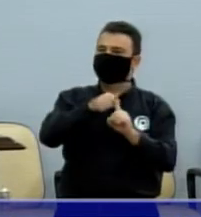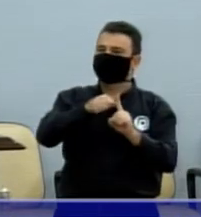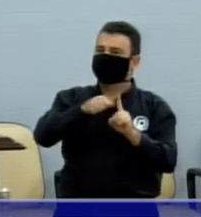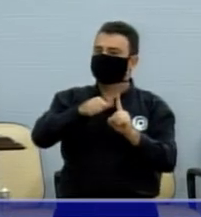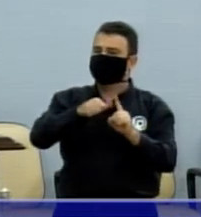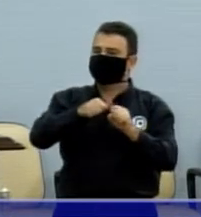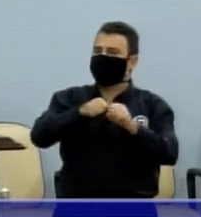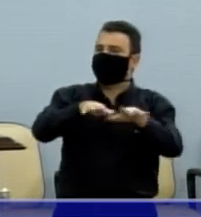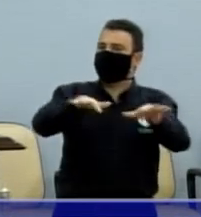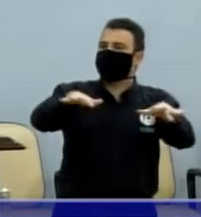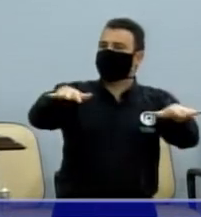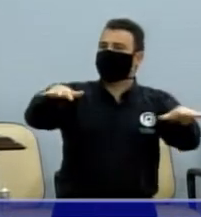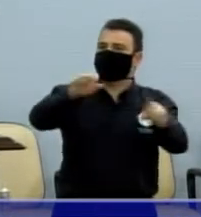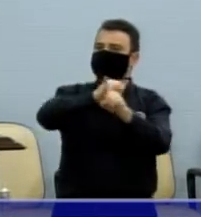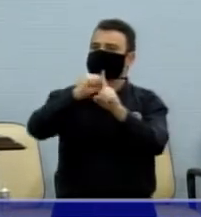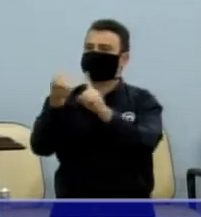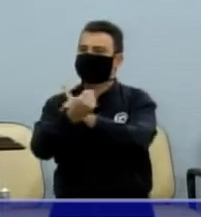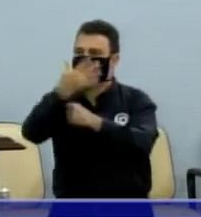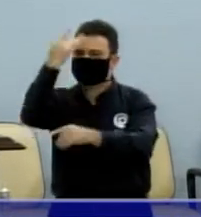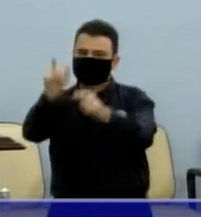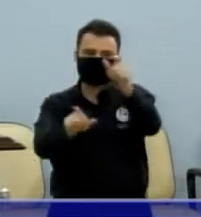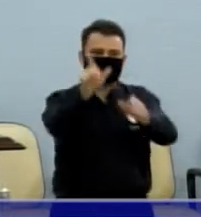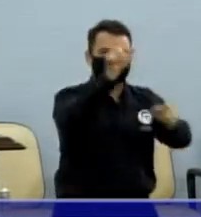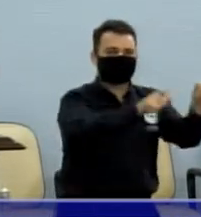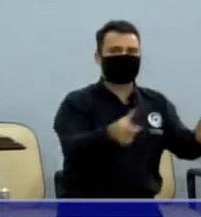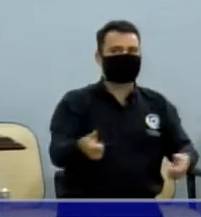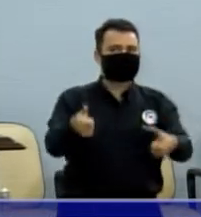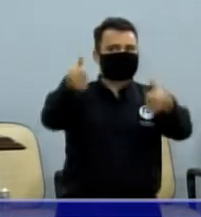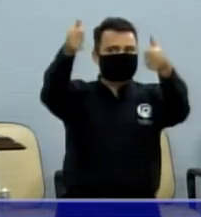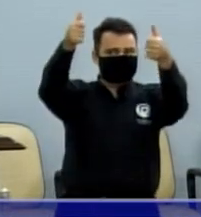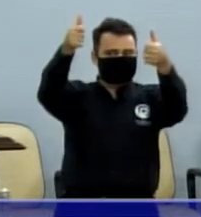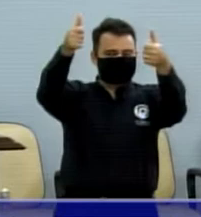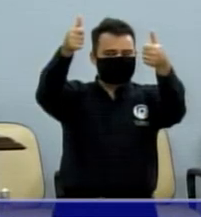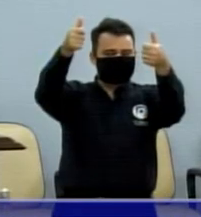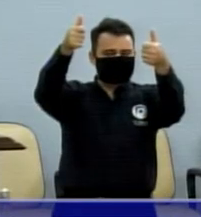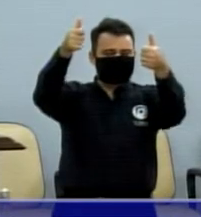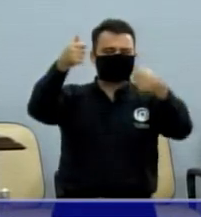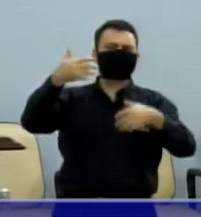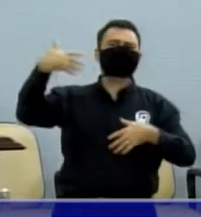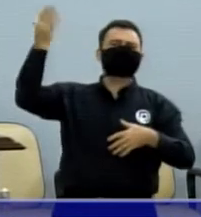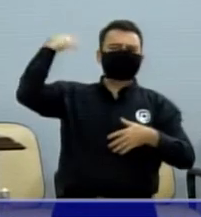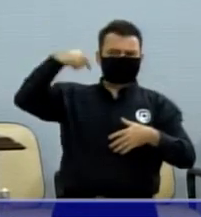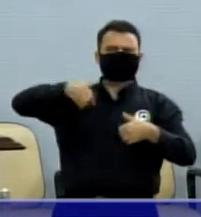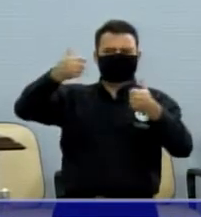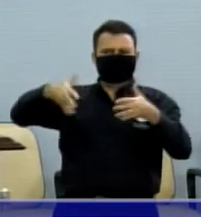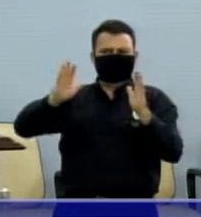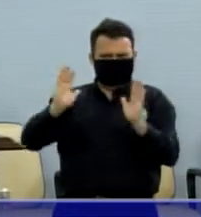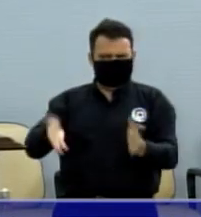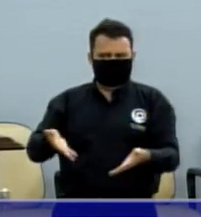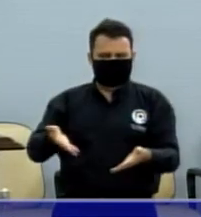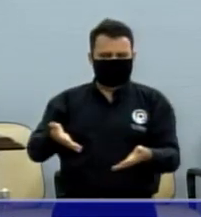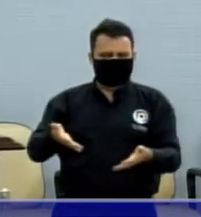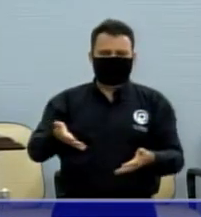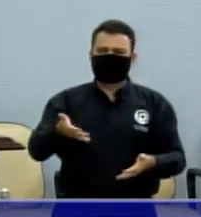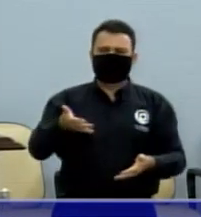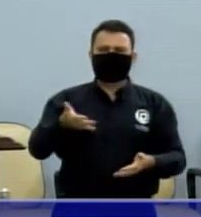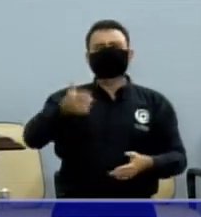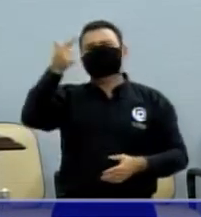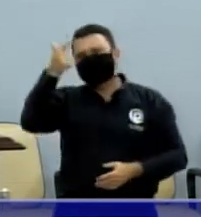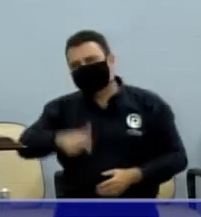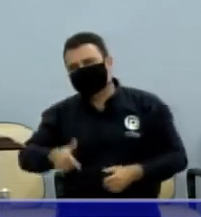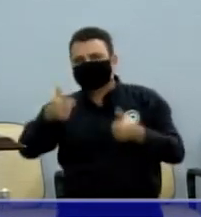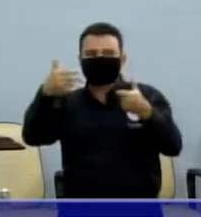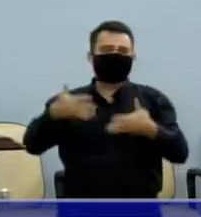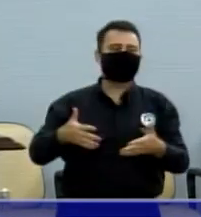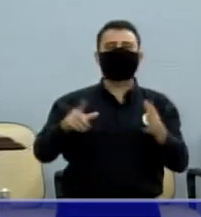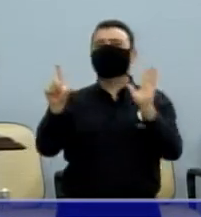passa pela família. A gente talvez, eu já disse isso e volto a repetir nessa casa, talvez não precisaria estar falando de